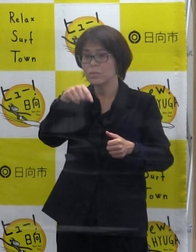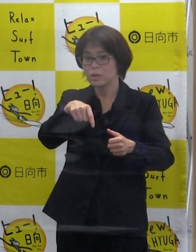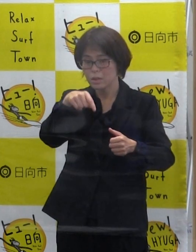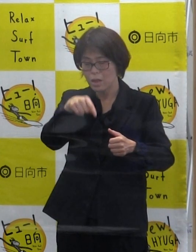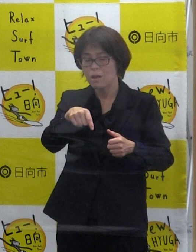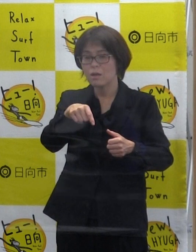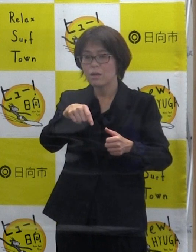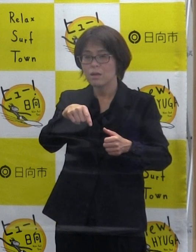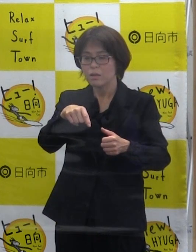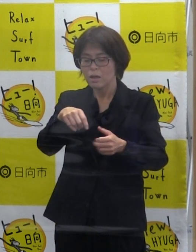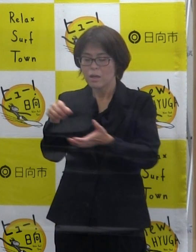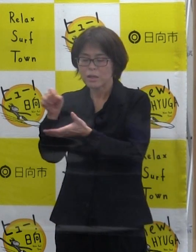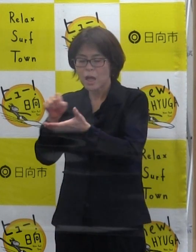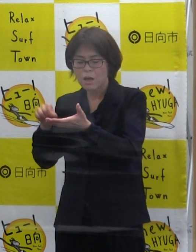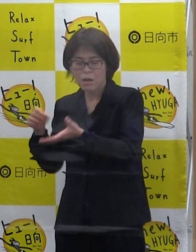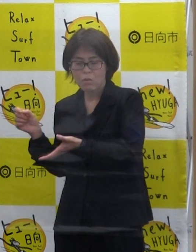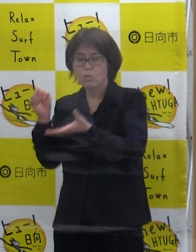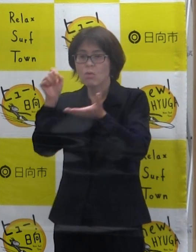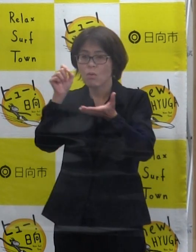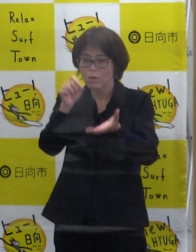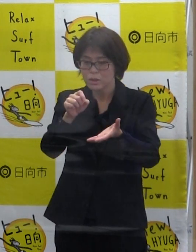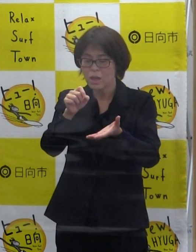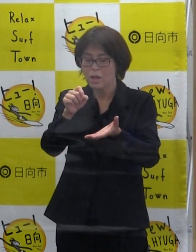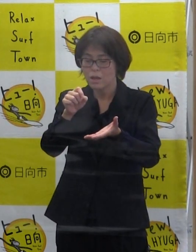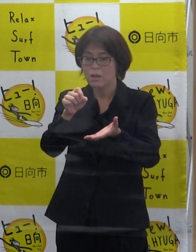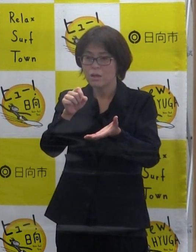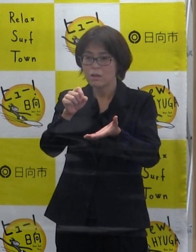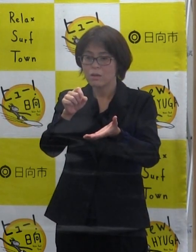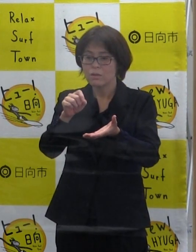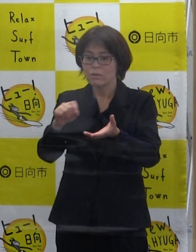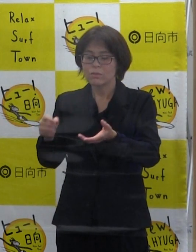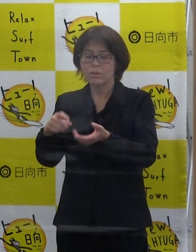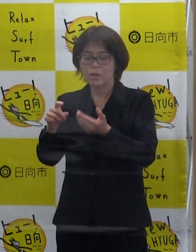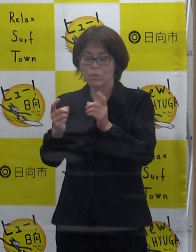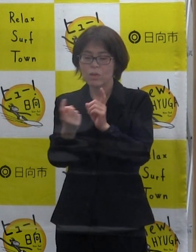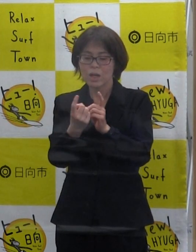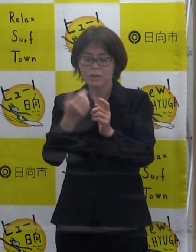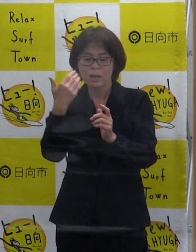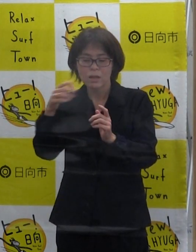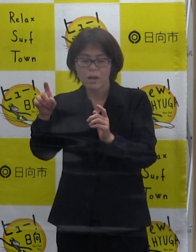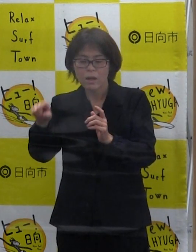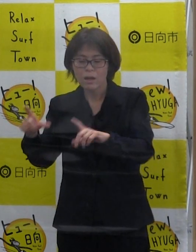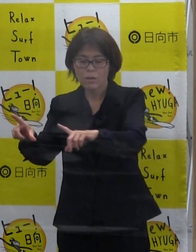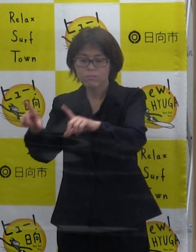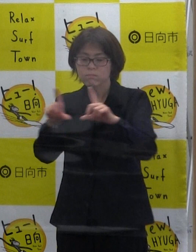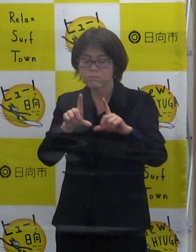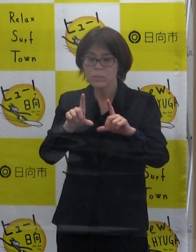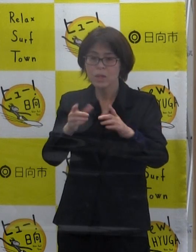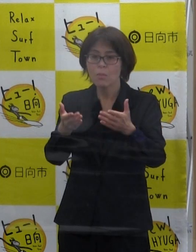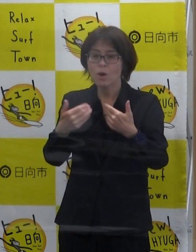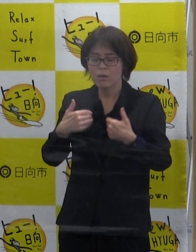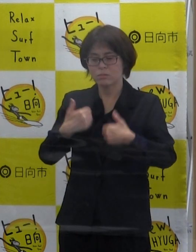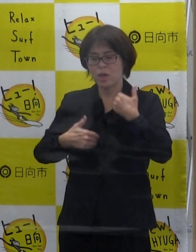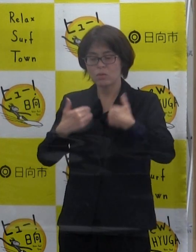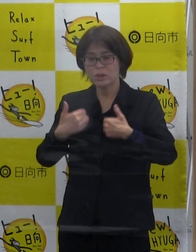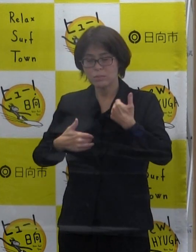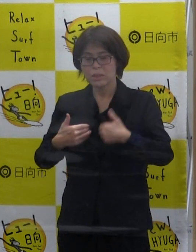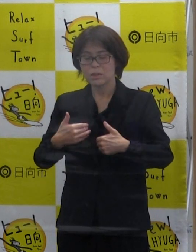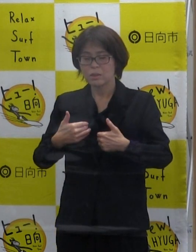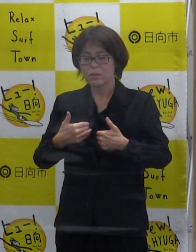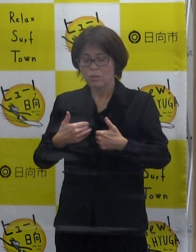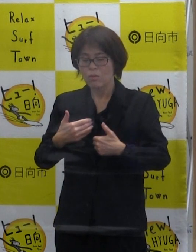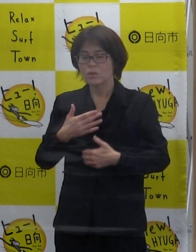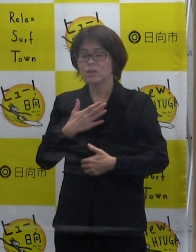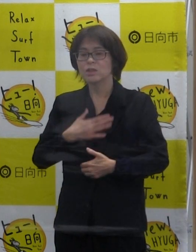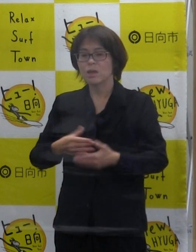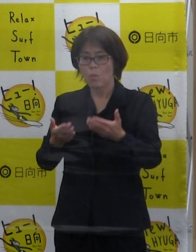サイトに短歌を投稿、それに対して変化をしていただくことにより、短歌の楽しさを知っていただくと